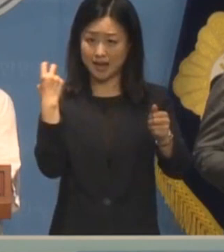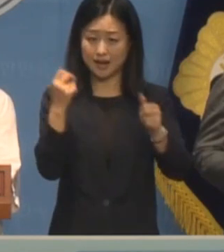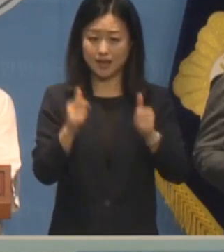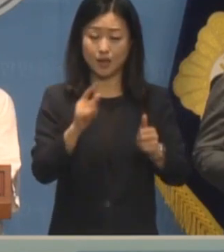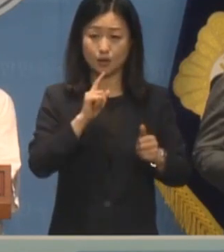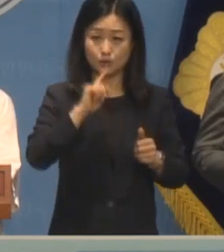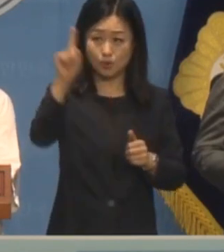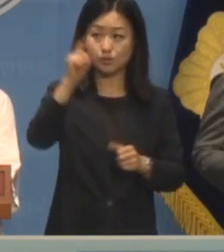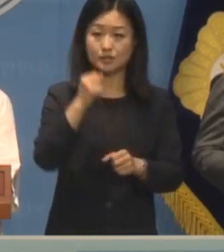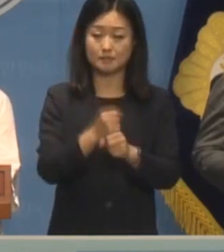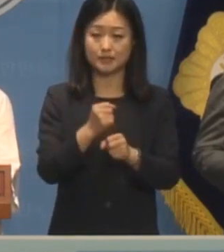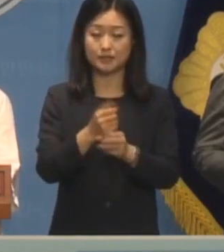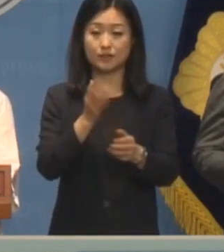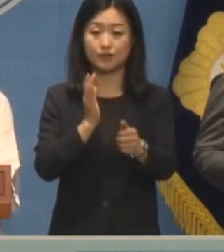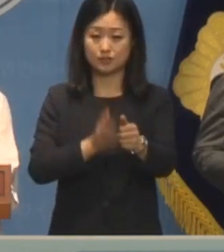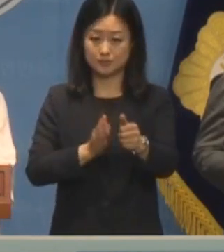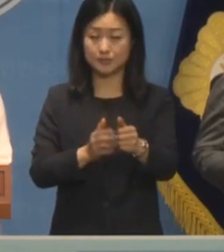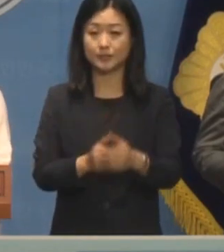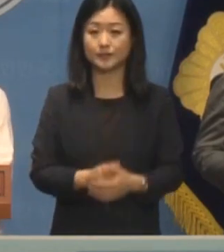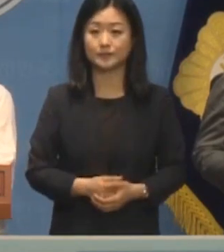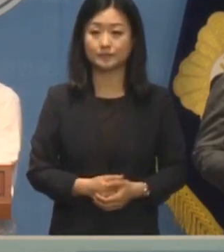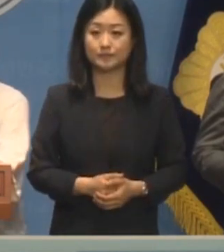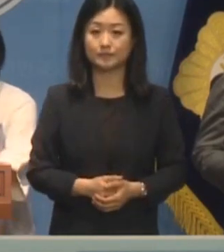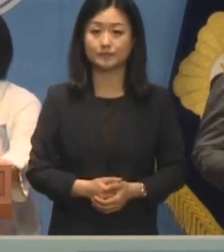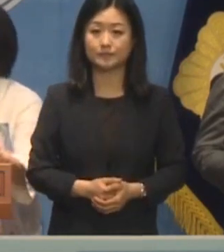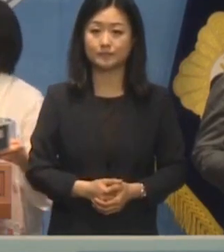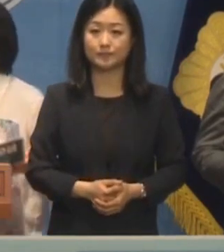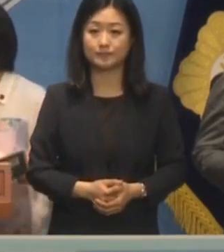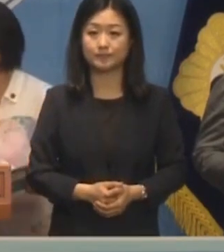소추안을 발의해야 합니다.